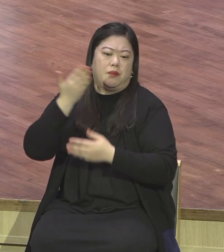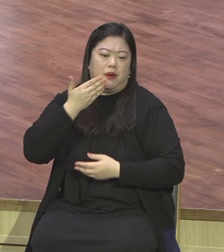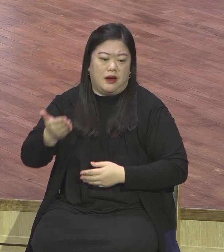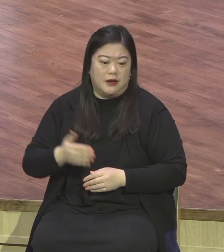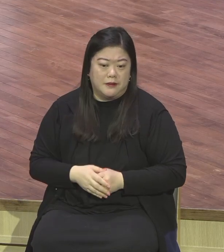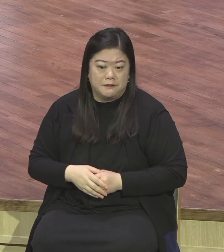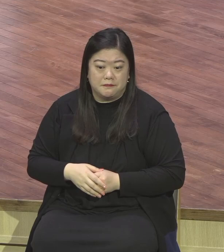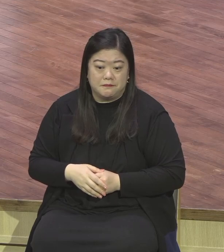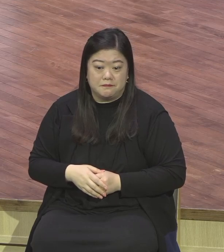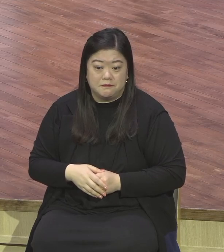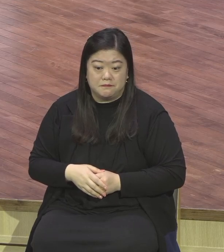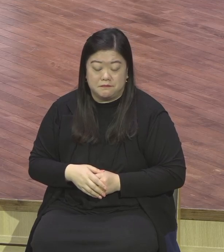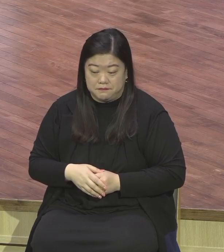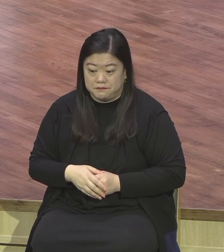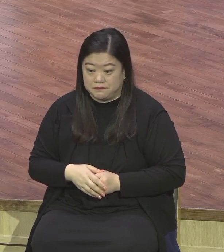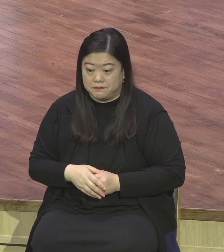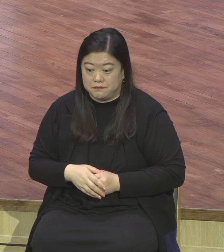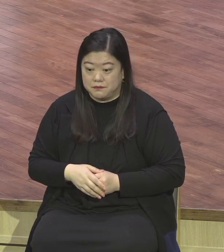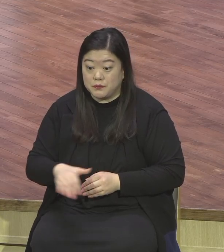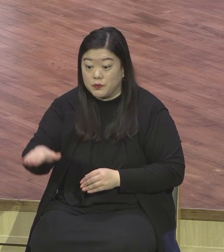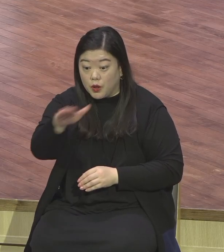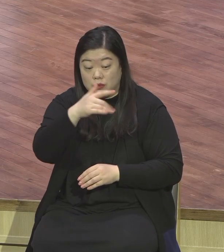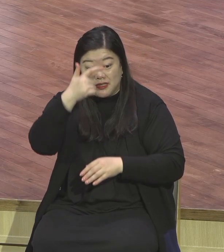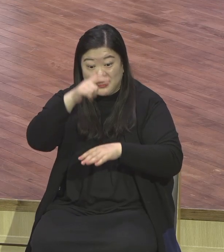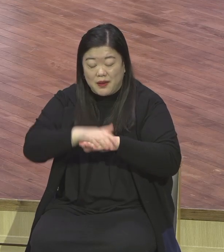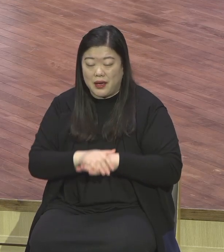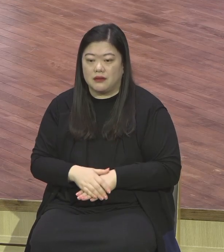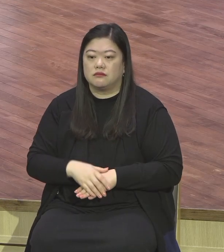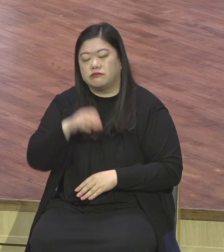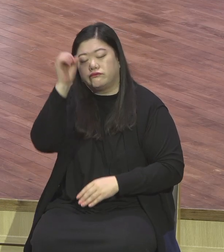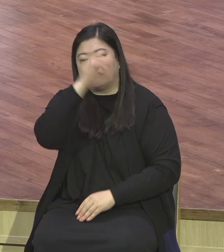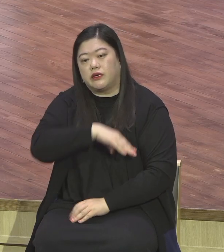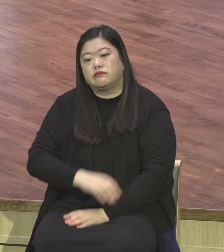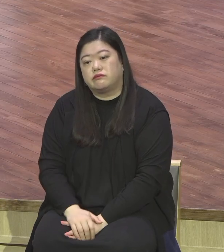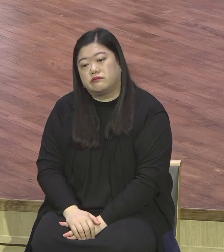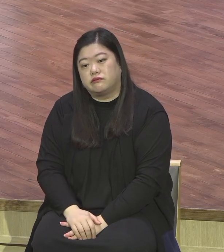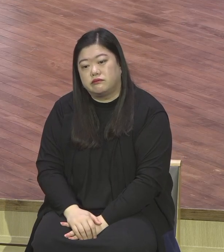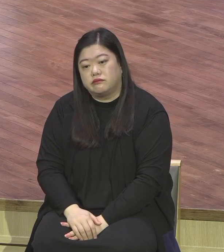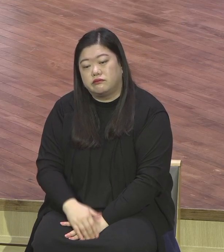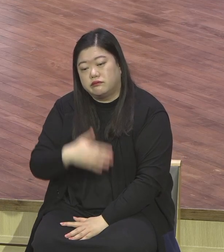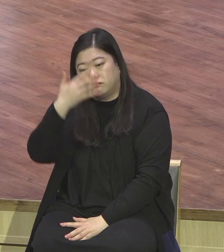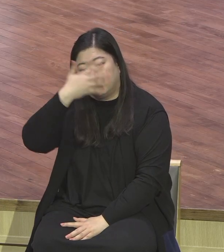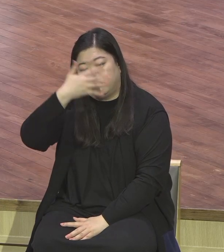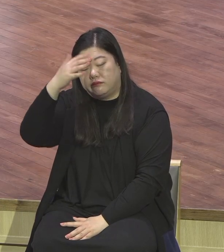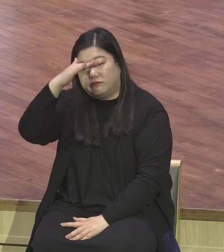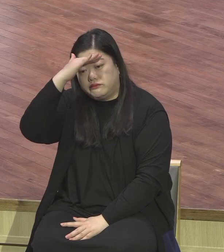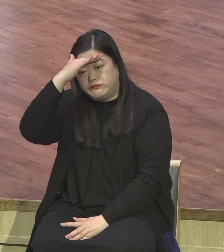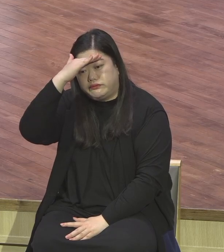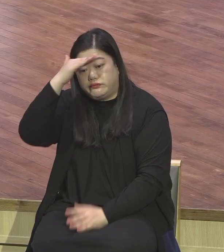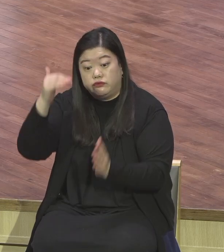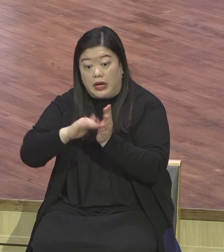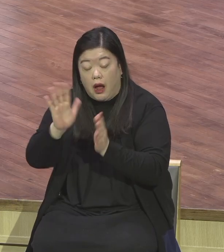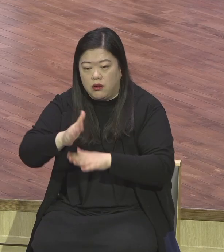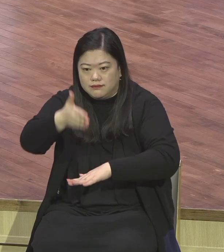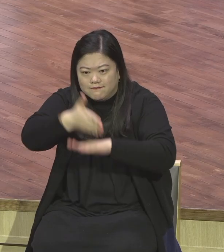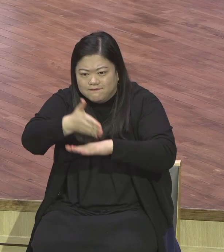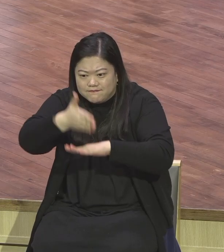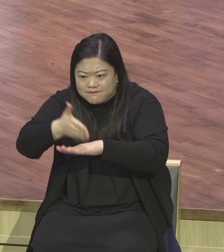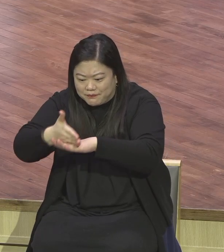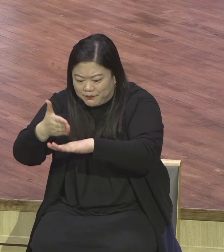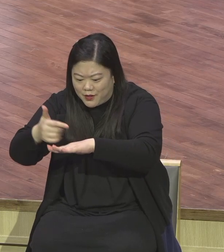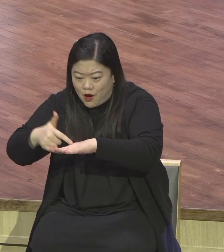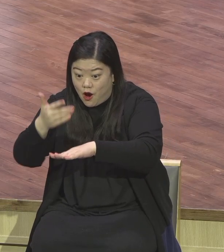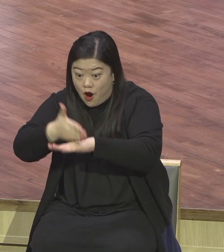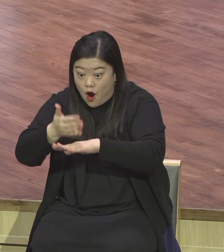하나를 영어롭게 한다 감사로 예배 드리는 자는 하나님을 영어롭게 하는 자다 감사의 세트를